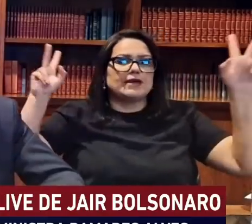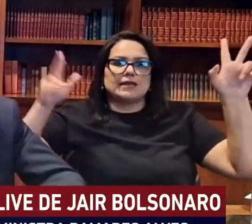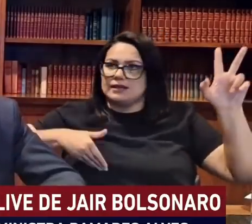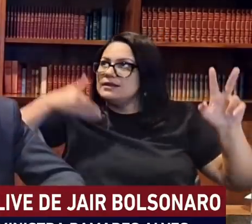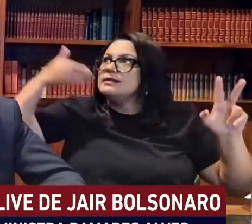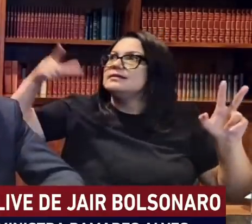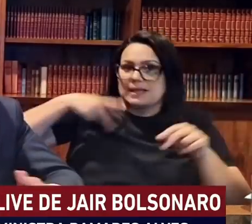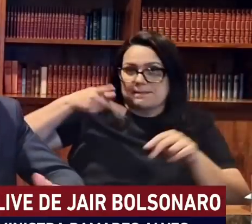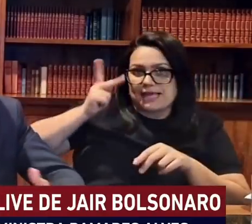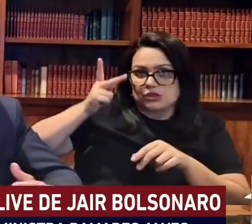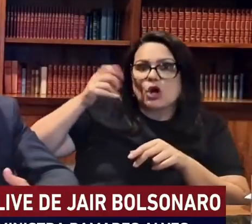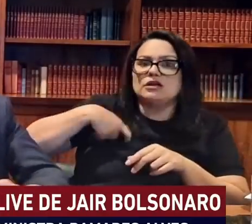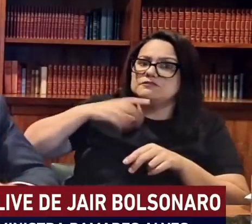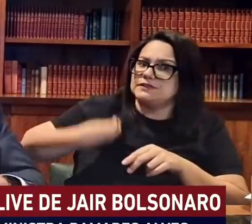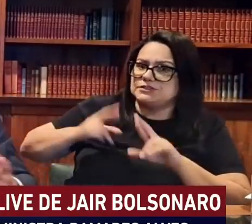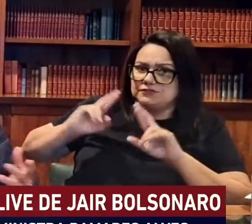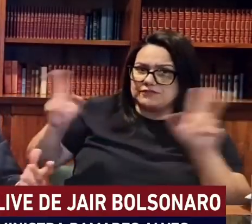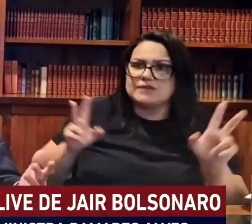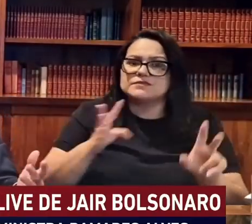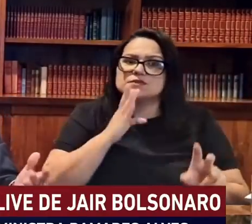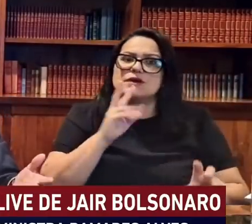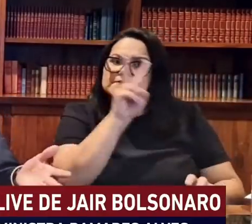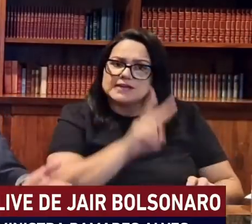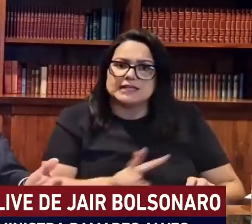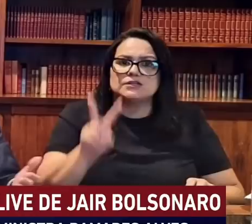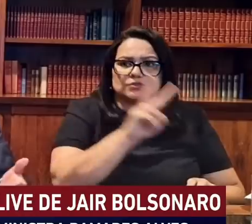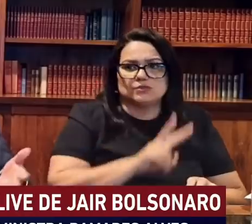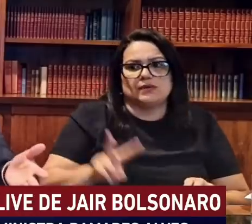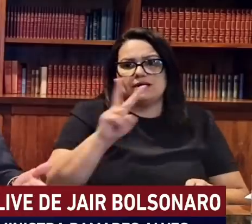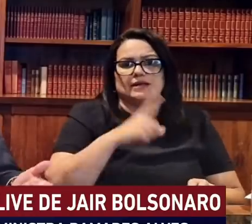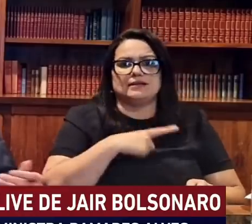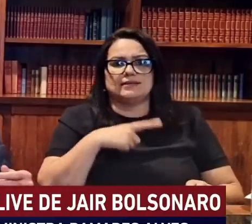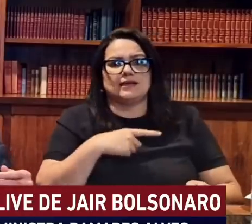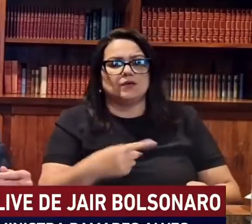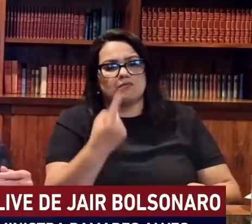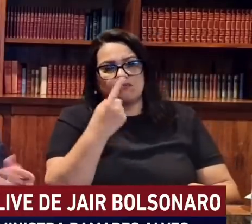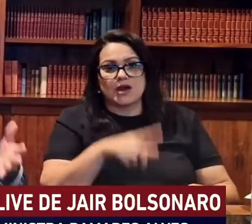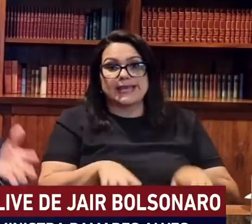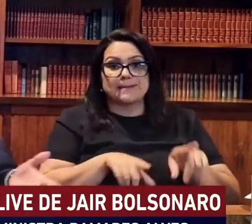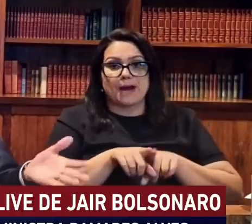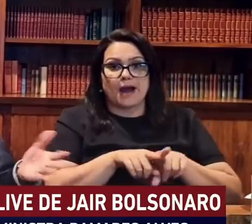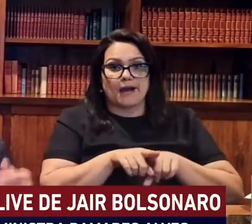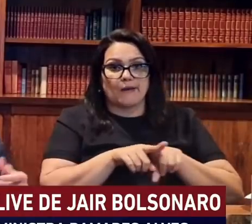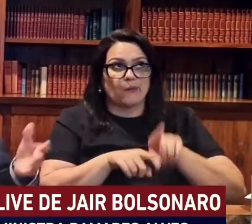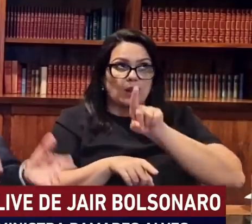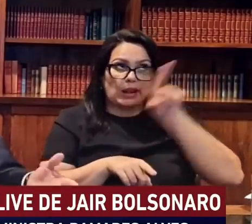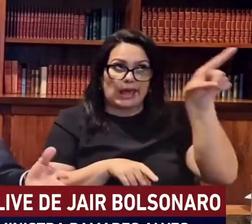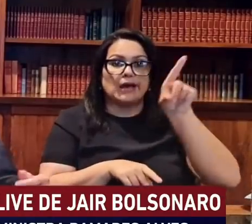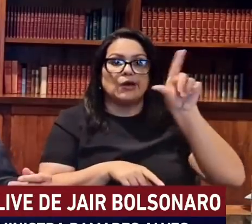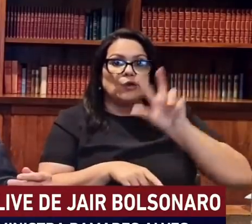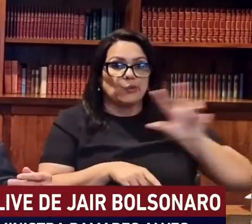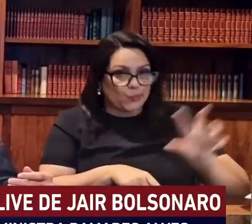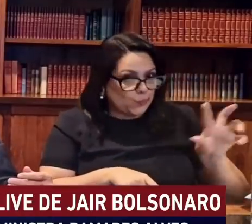média mundial, né? Ali é a Venezuela, com essa riqueza toda, mas tem um irmão, né, lá do Lula, lá